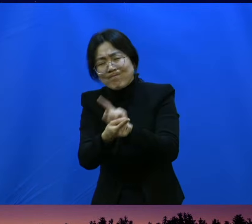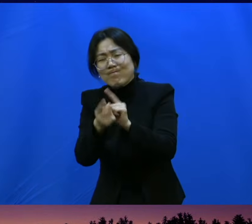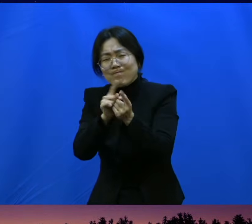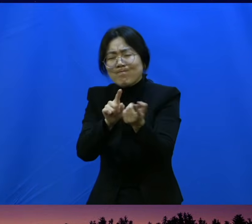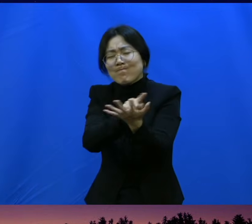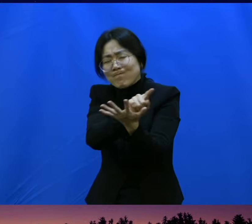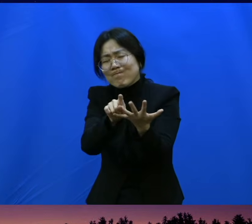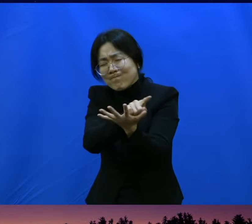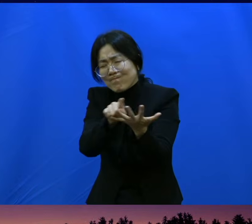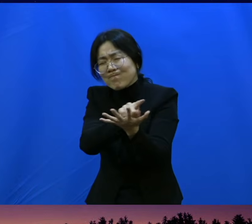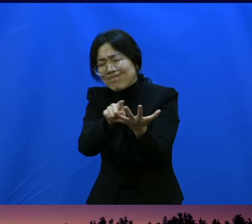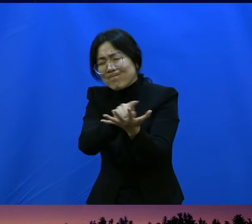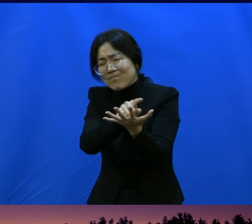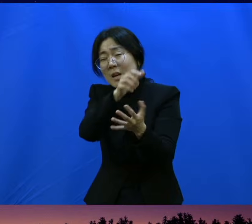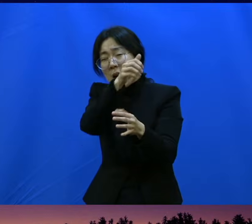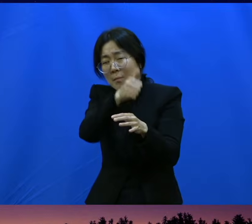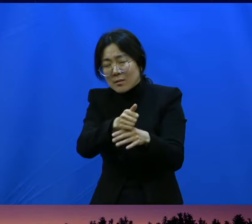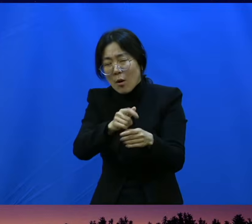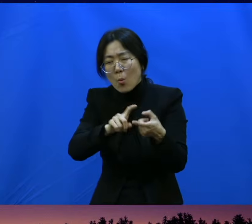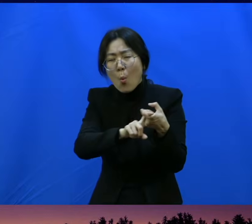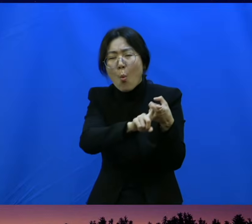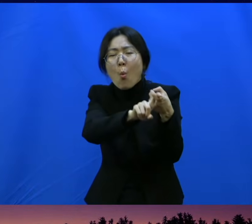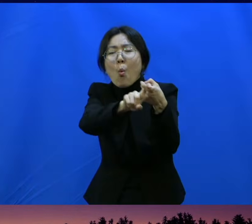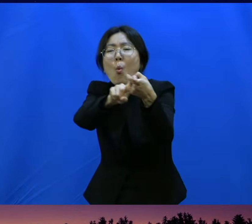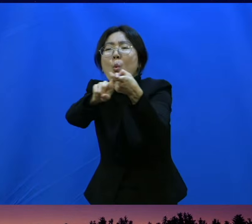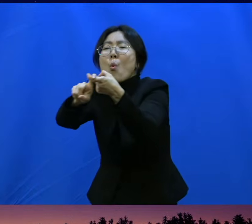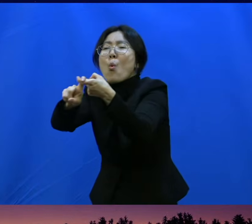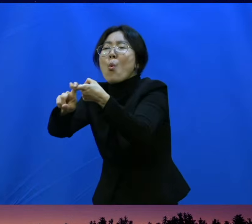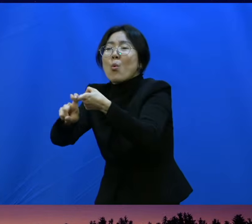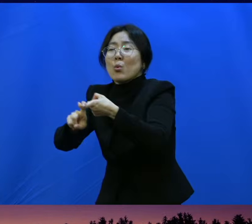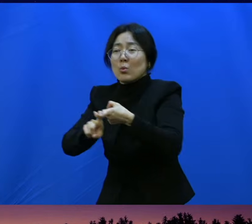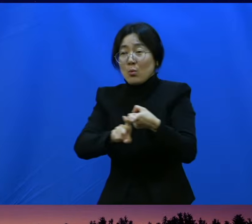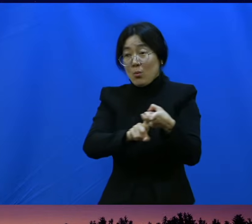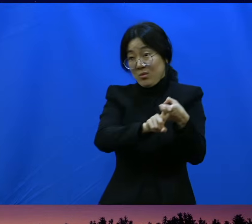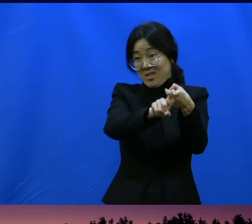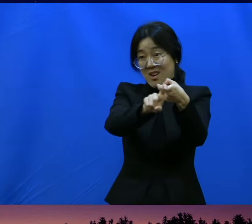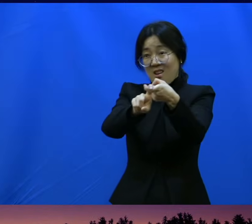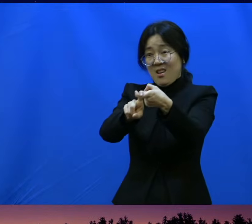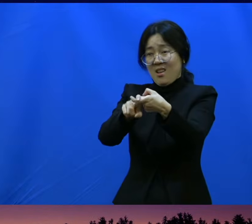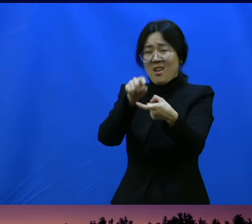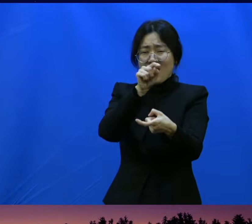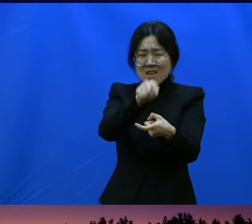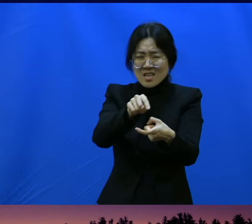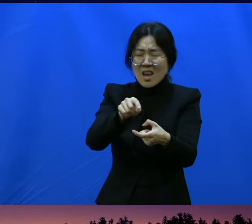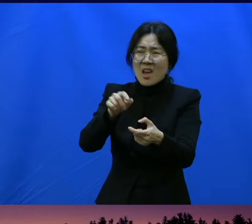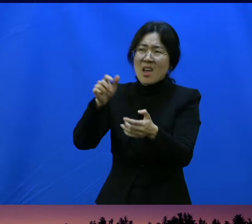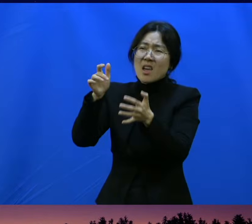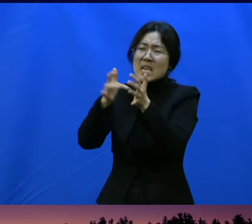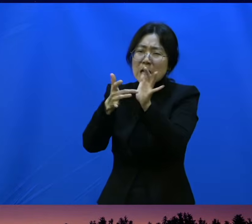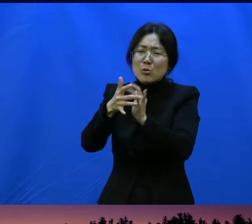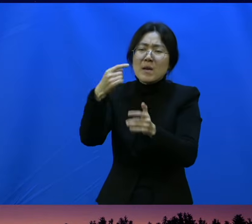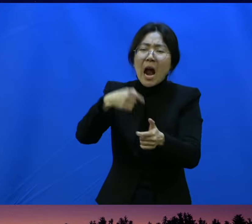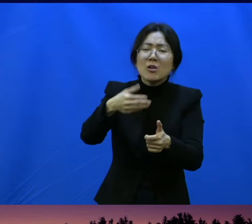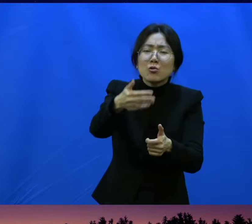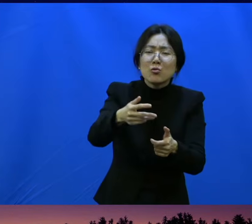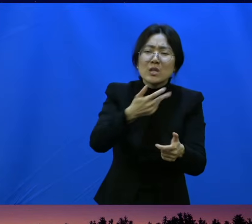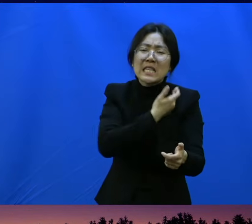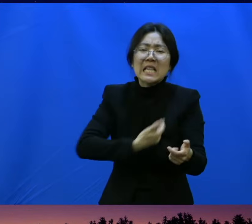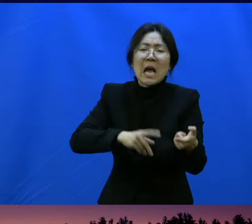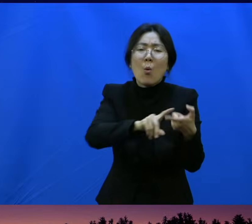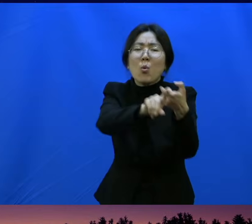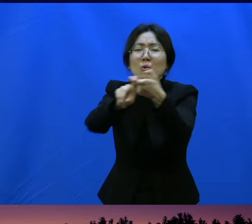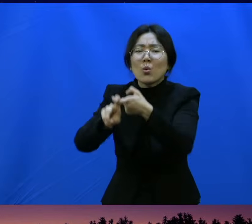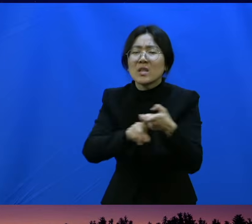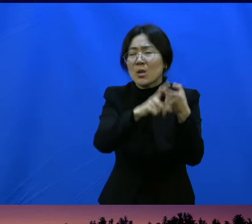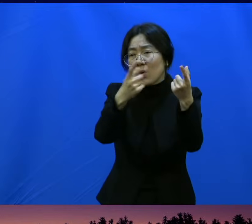또 다가가는 이 공동체 안에서 그들이 함께하는 법을 배워나간 거죠. 결코 7년은